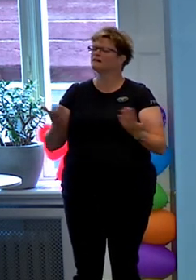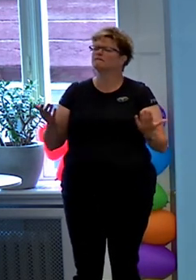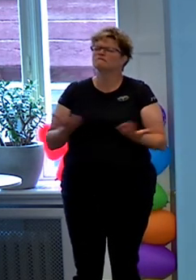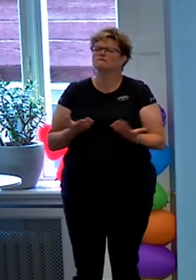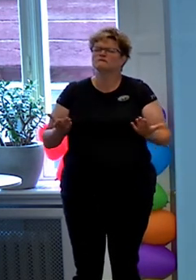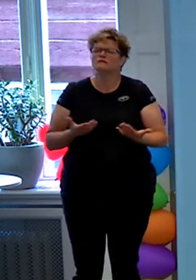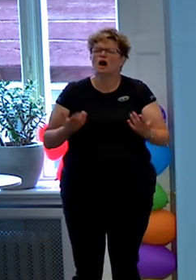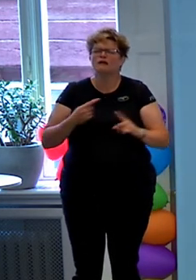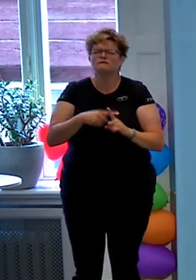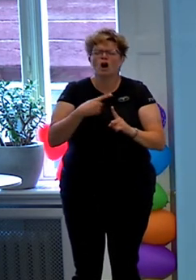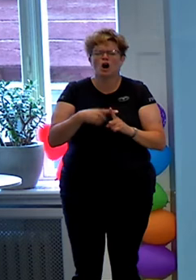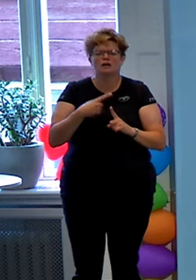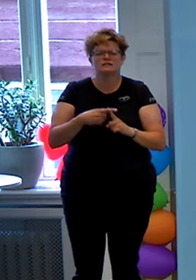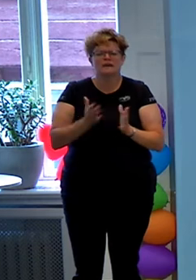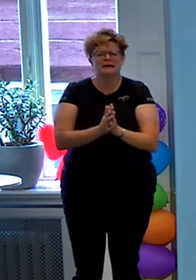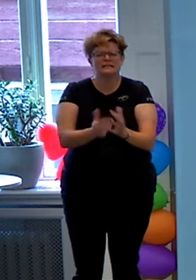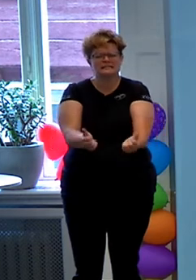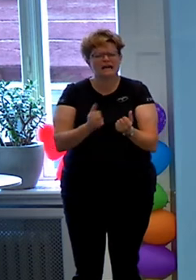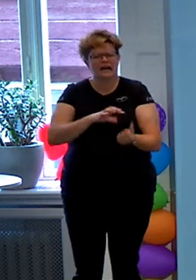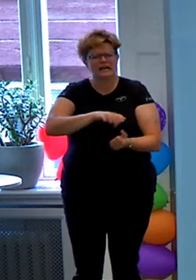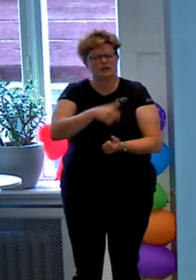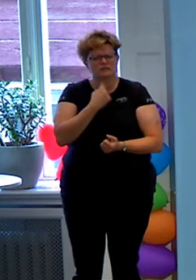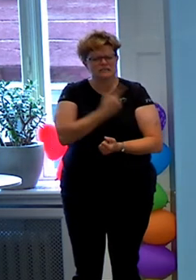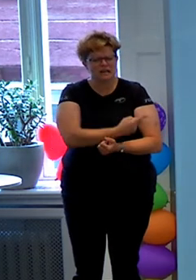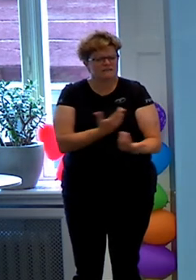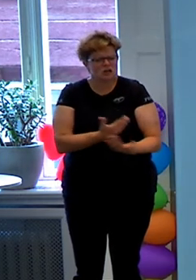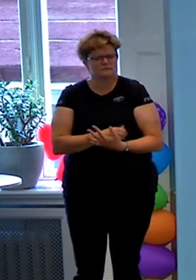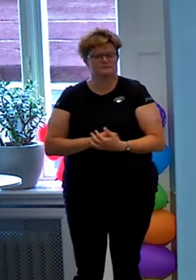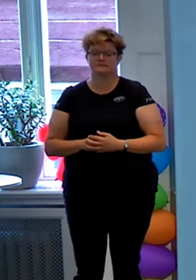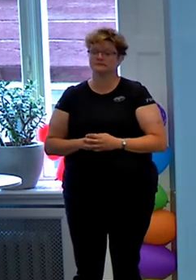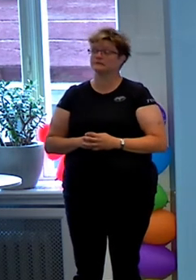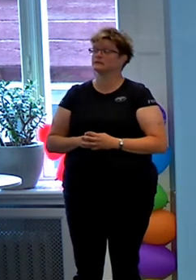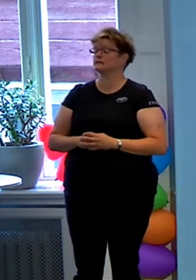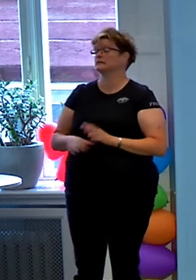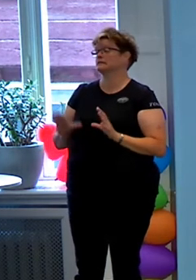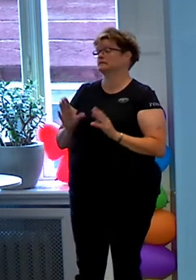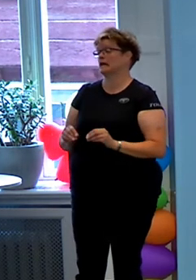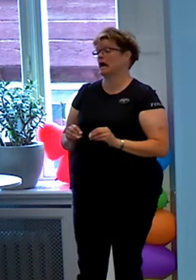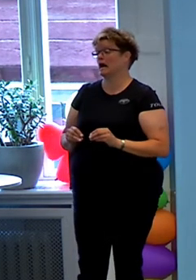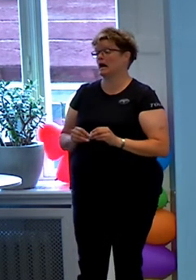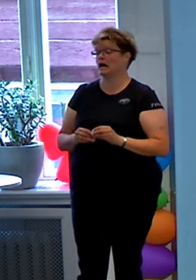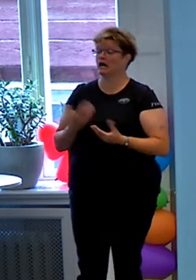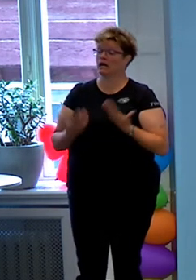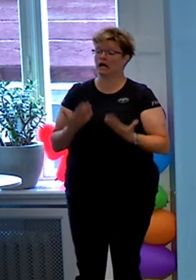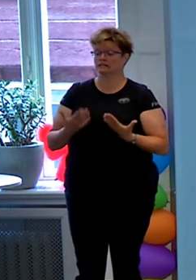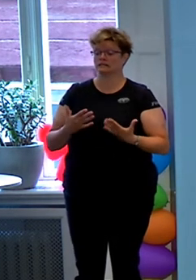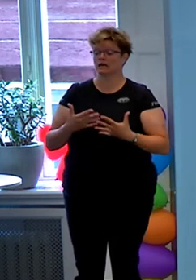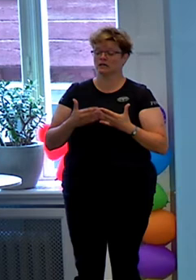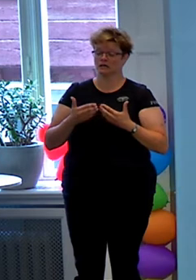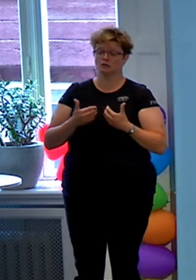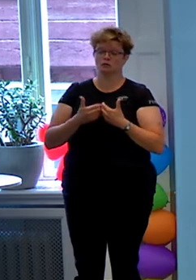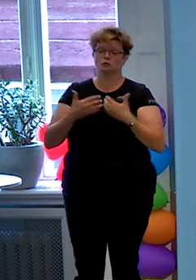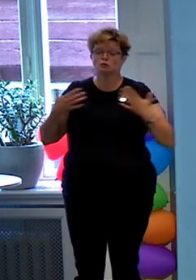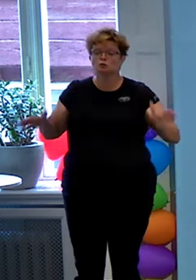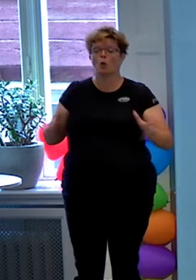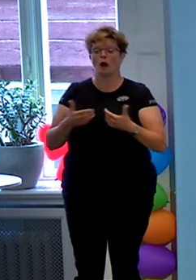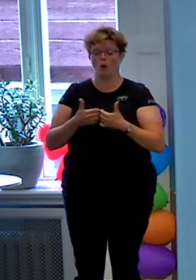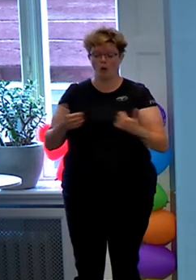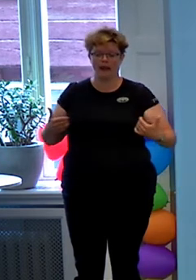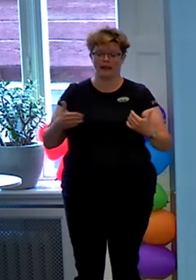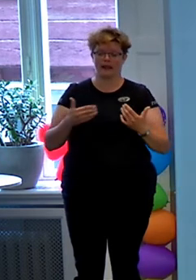Vad är det för fördelar med väldigt starka regioner skulle du säga? Ja, för det är ganska stora kulturella skillnader mellan